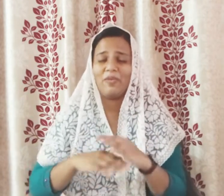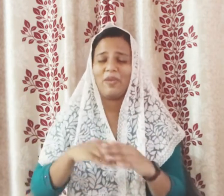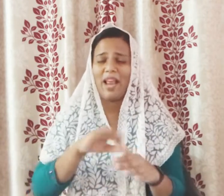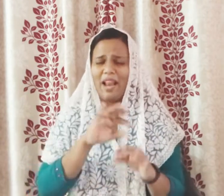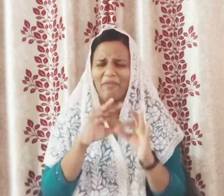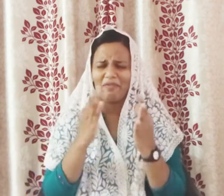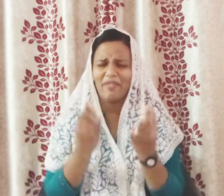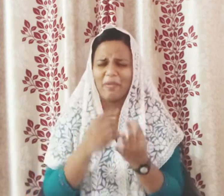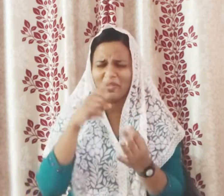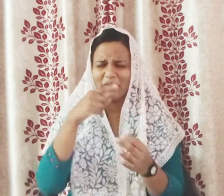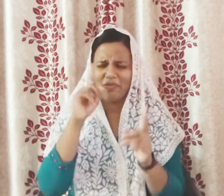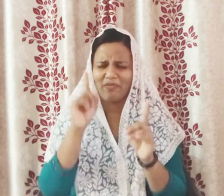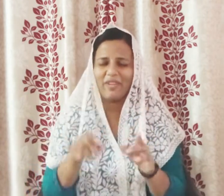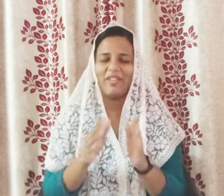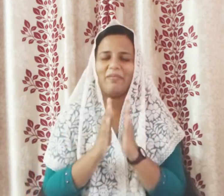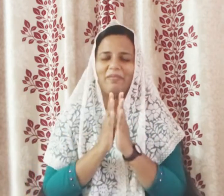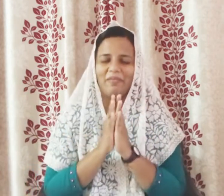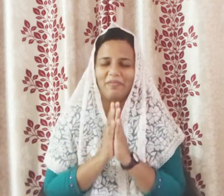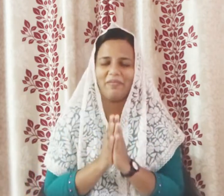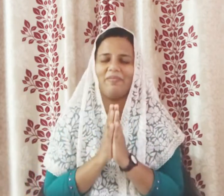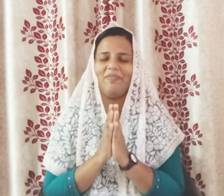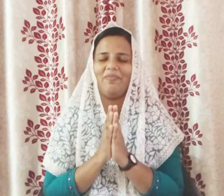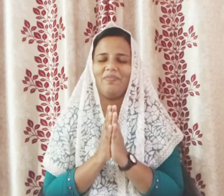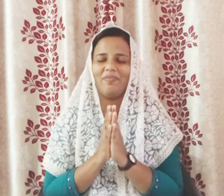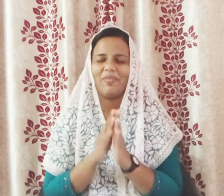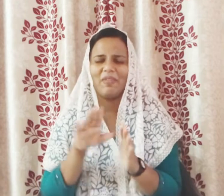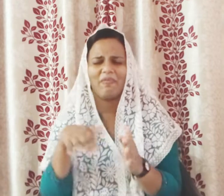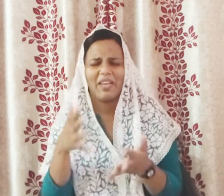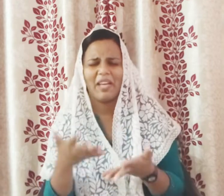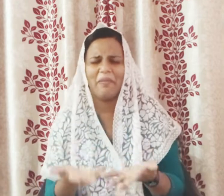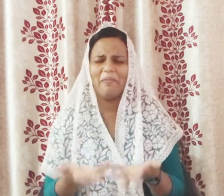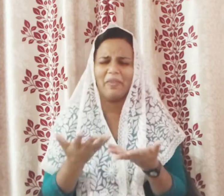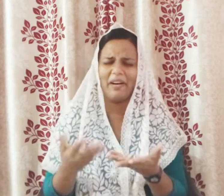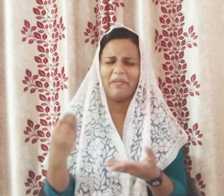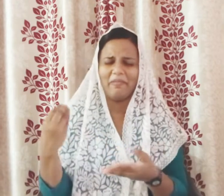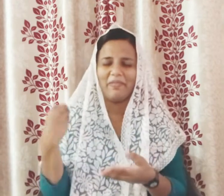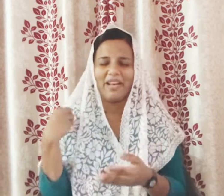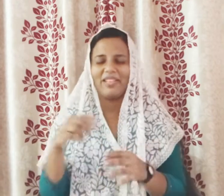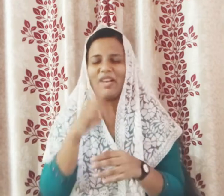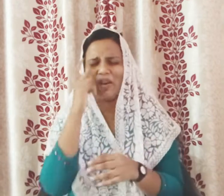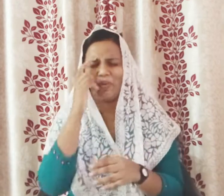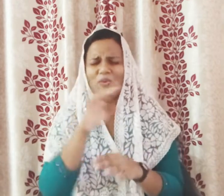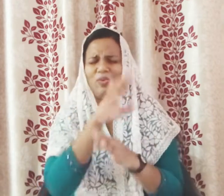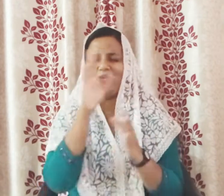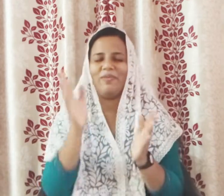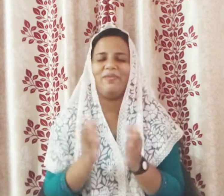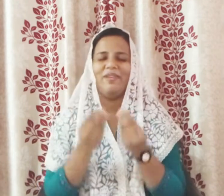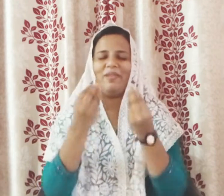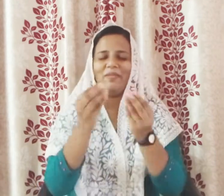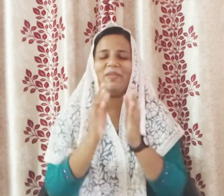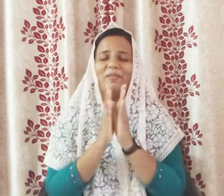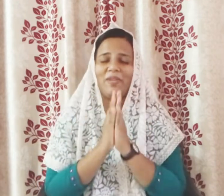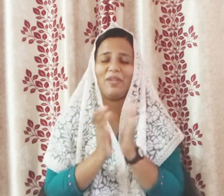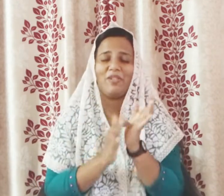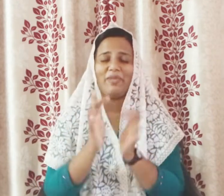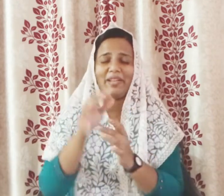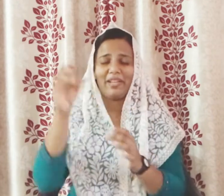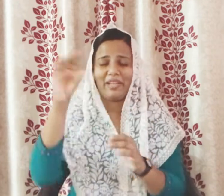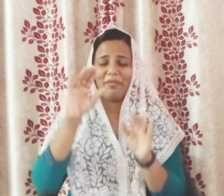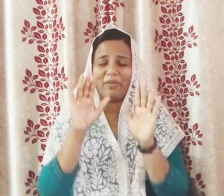സമാധാനവും കുടുംബങ്ങൾക്കകത്തുണ്ടാകട്ടെ. അതുപോലെ തന്നെ കർത്താവെ മറ്റു ഭാരങ്ങളാൽ പ്രയാസങ്ങളാൽ കഴിയുന്ന എല്ലാവരെയും ഞങ്ങൾ ഏൽപ്പിച്ച് പ്രാർത്ഥിക്കുക. അങ്ങയുടെ കൃപ